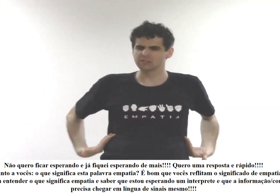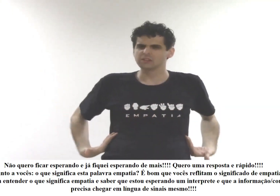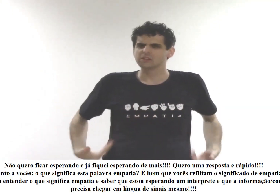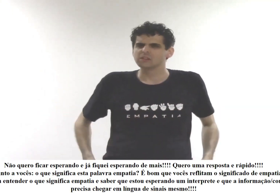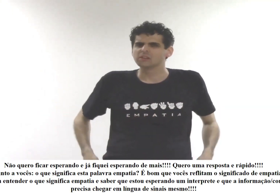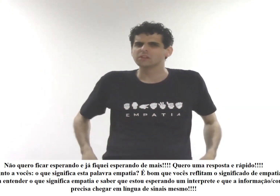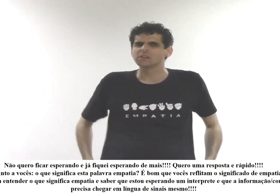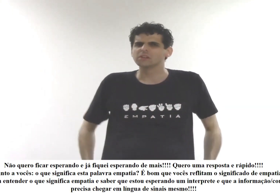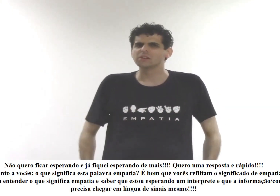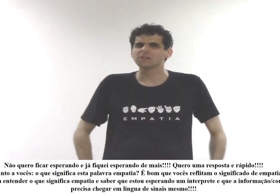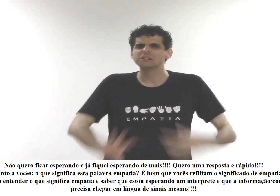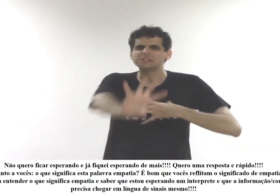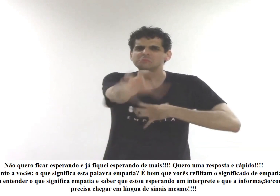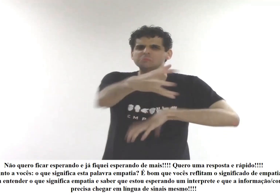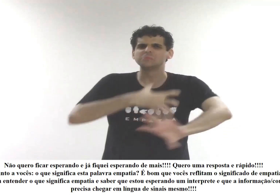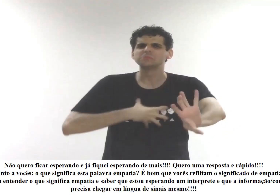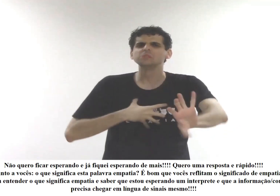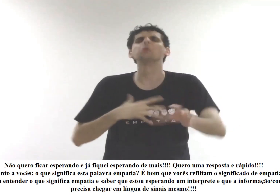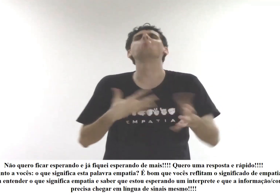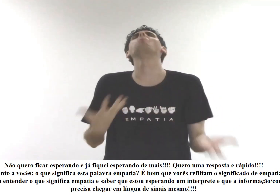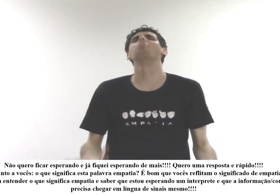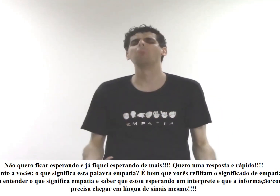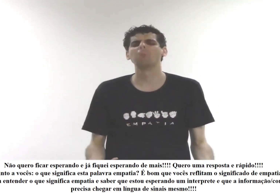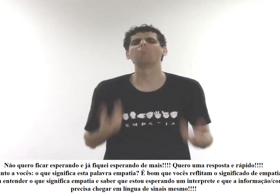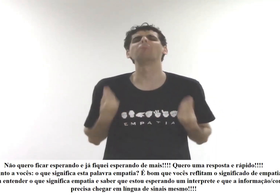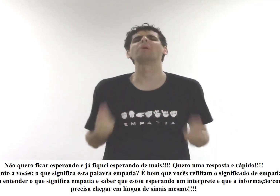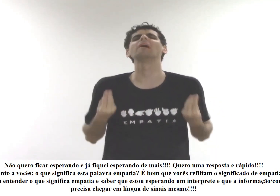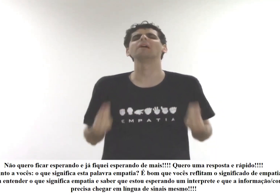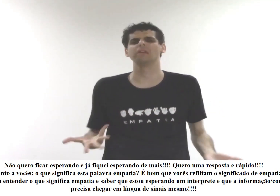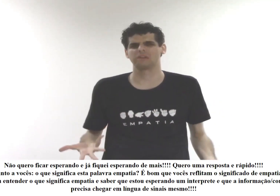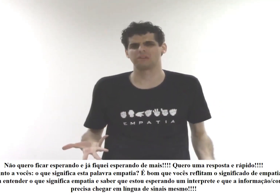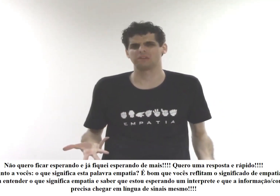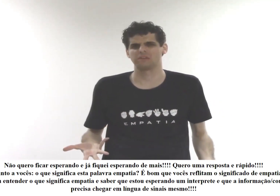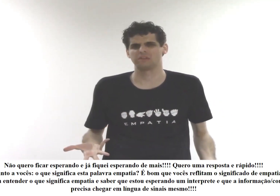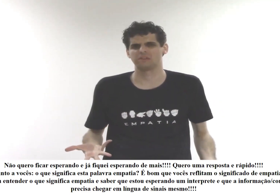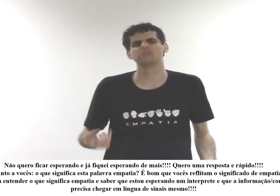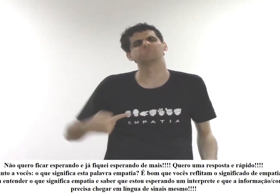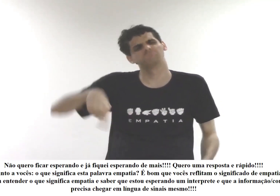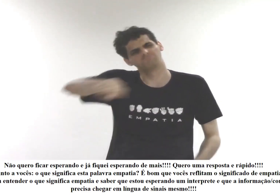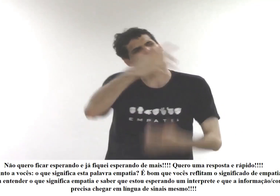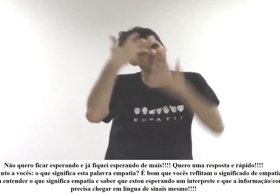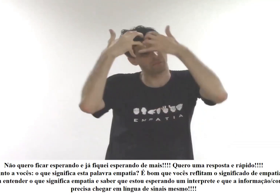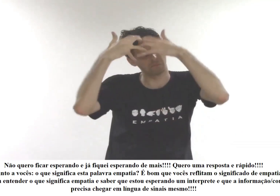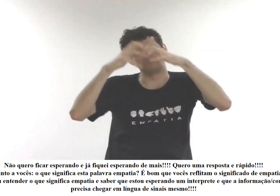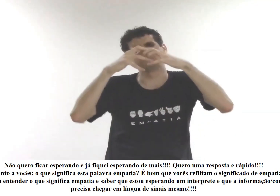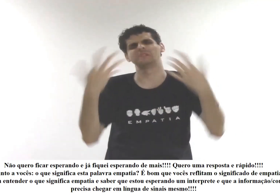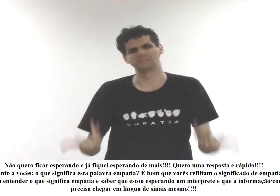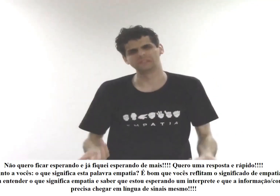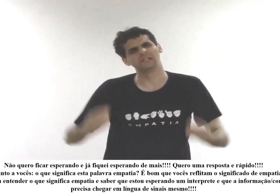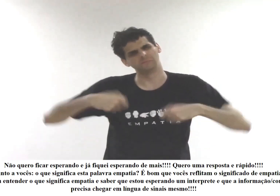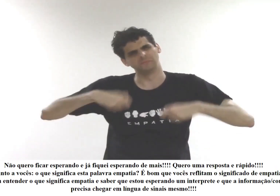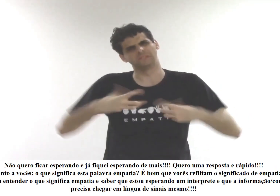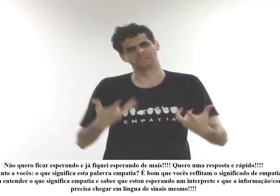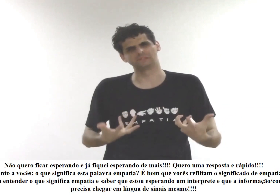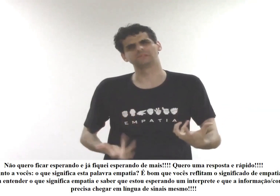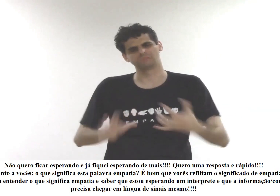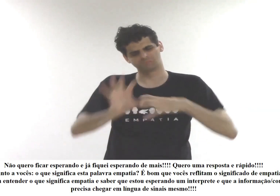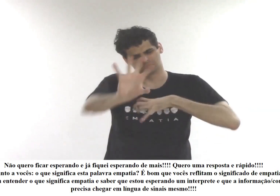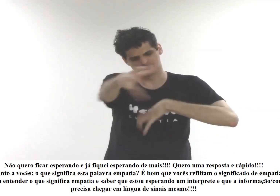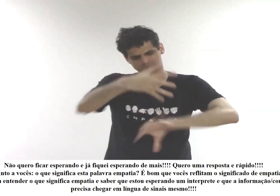que significa esta palavra? O que significa empatia? É bom que vocês